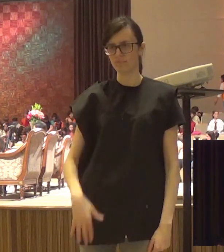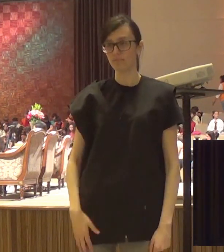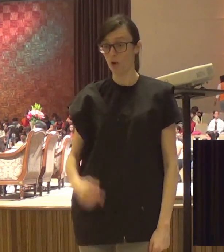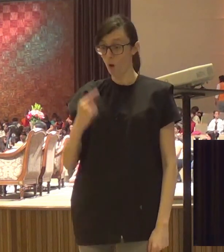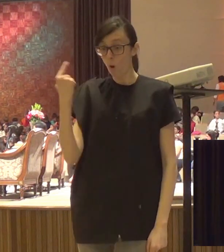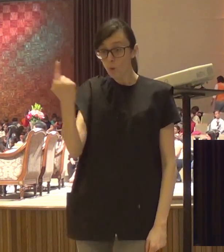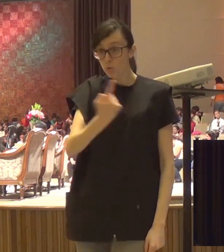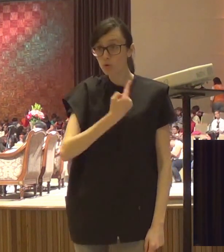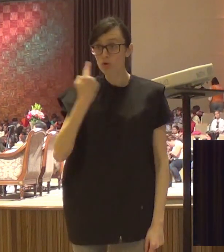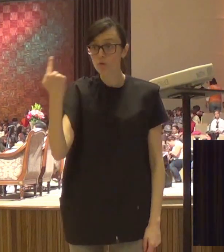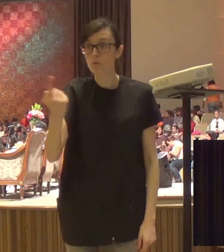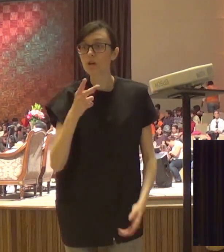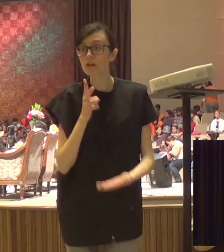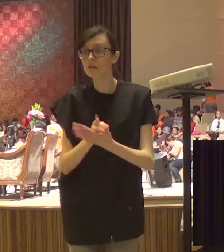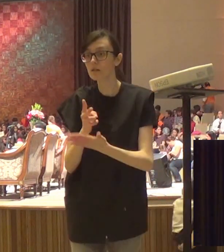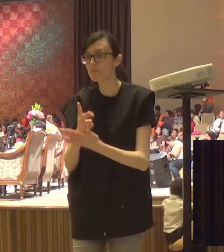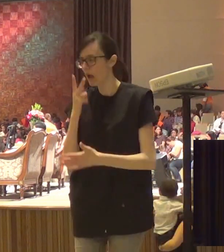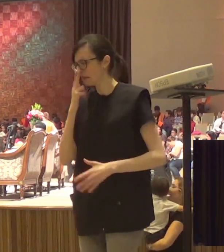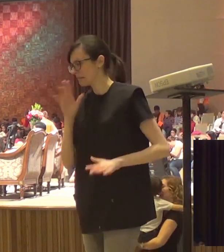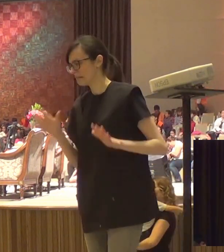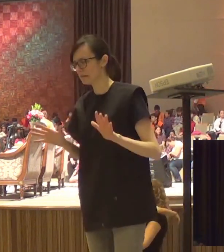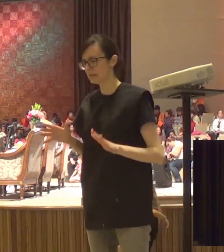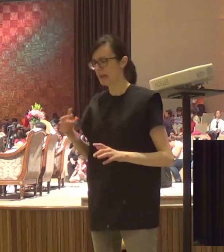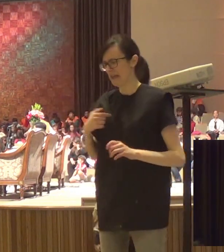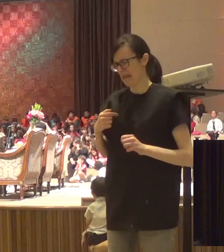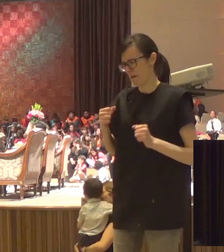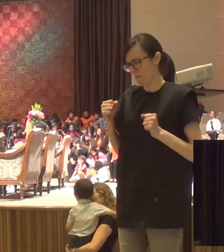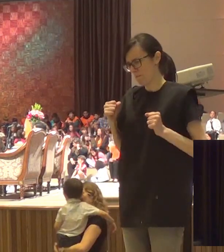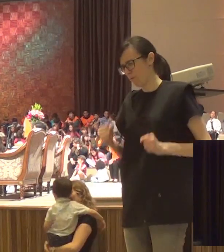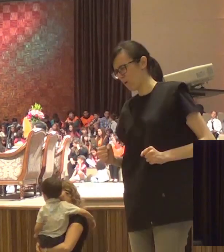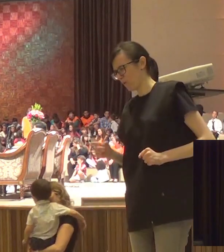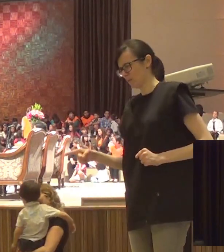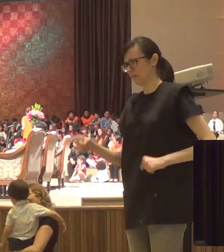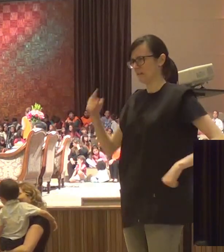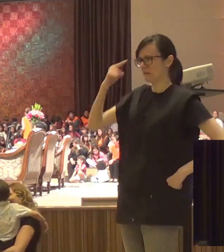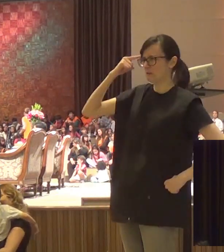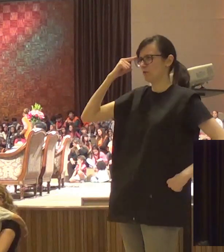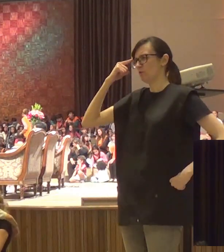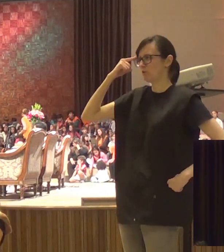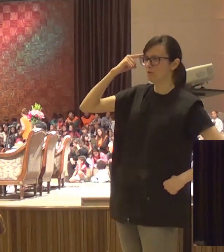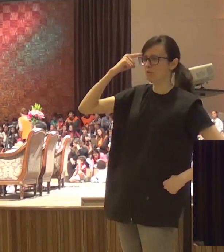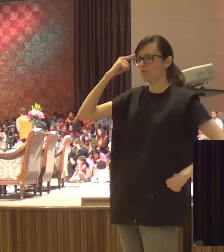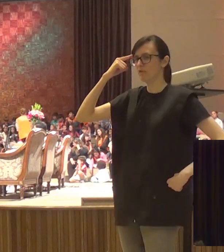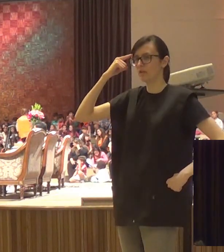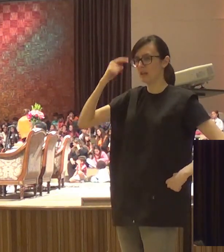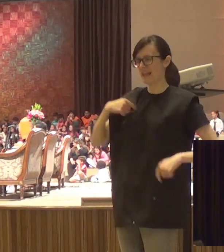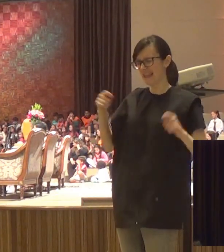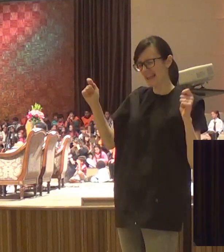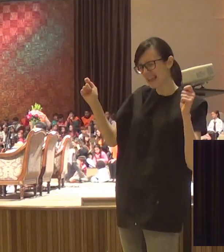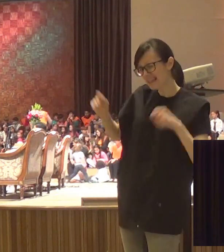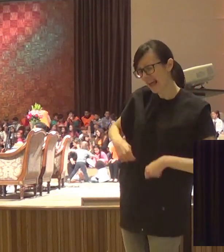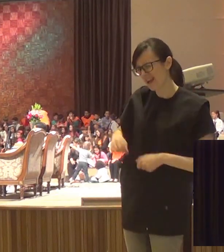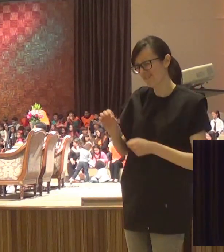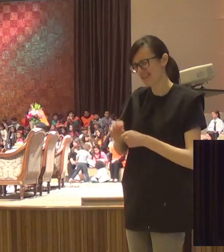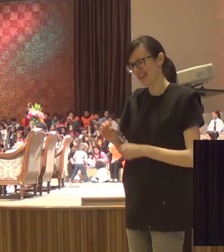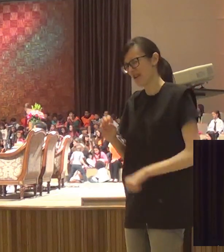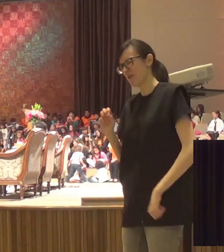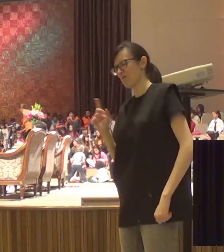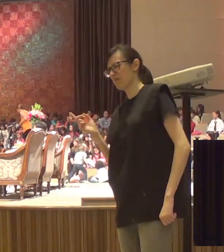Maxwell, ele fala o seguinte, nós superestimamos o que podemos fazer em um ano, mas